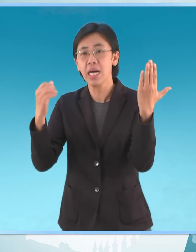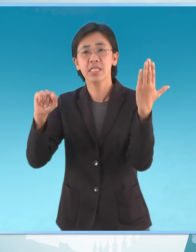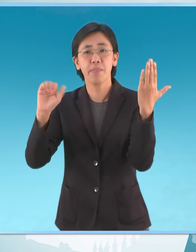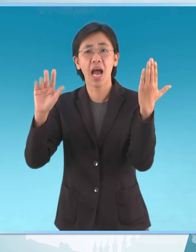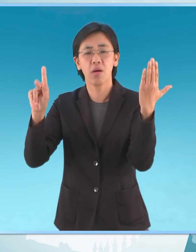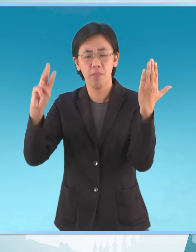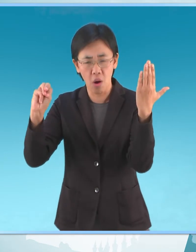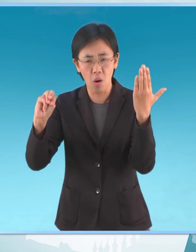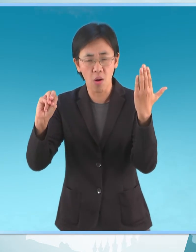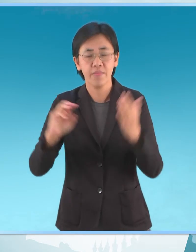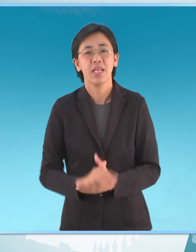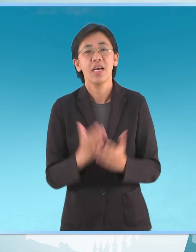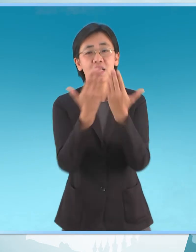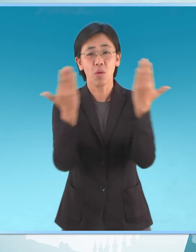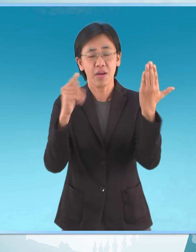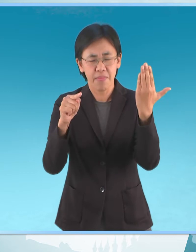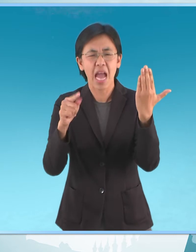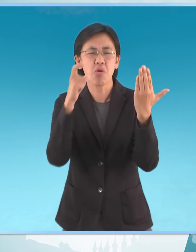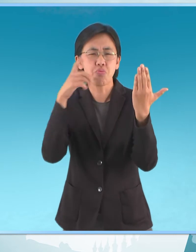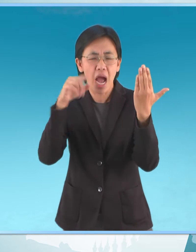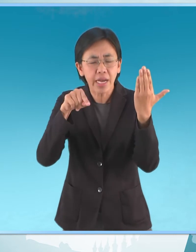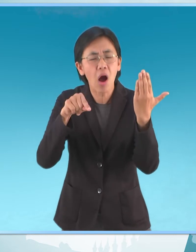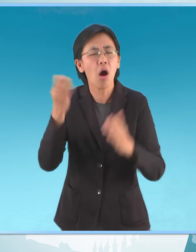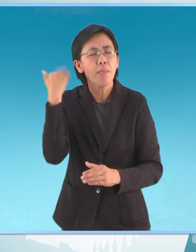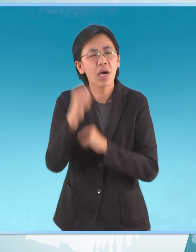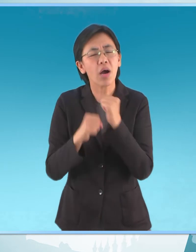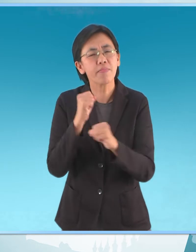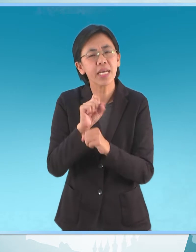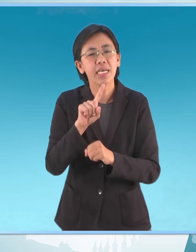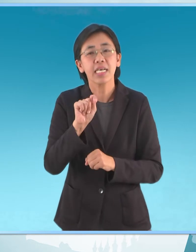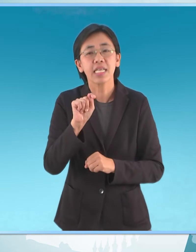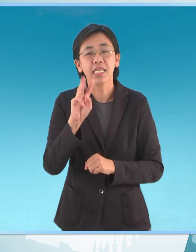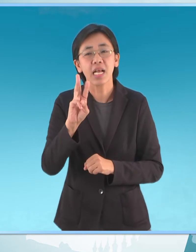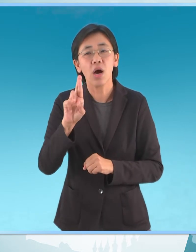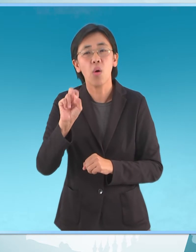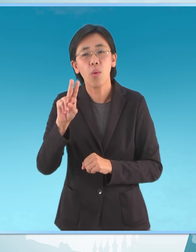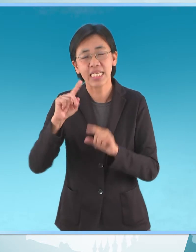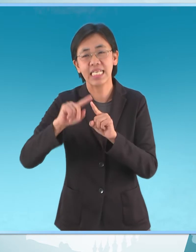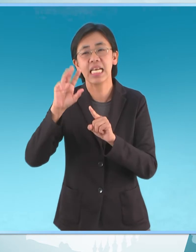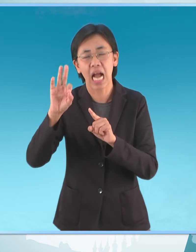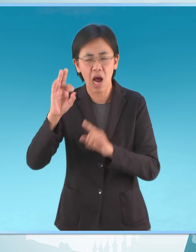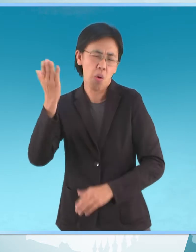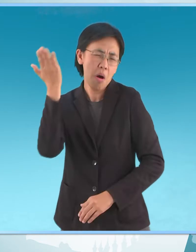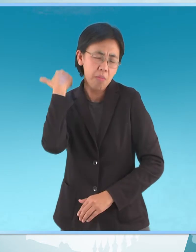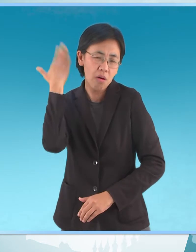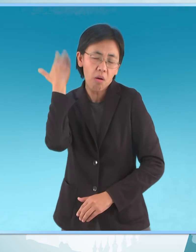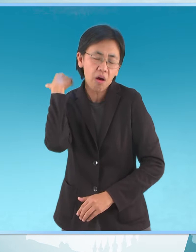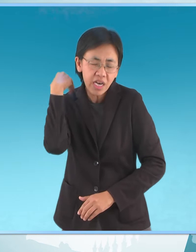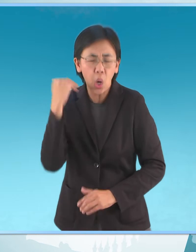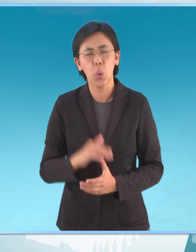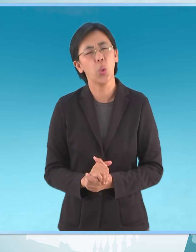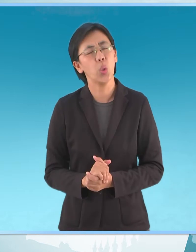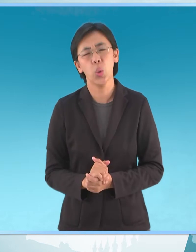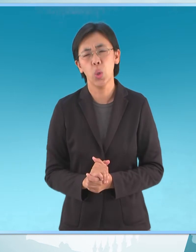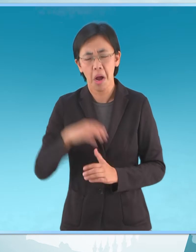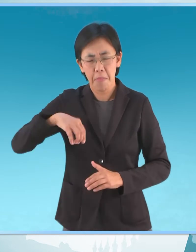กำแพงยักษ์แห่งนี้เนี่ยตามเรื่องเล่ากันว่าสร้างขึ้นราวๆศตวรรษที่9นะครับยุคที่อาณาจักรสีโกตบองรุ่งเรืองนะฮะถือว่าเป็นอีกหนึ่งอัน